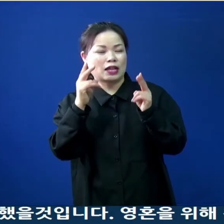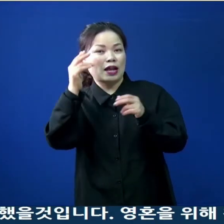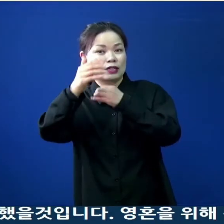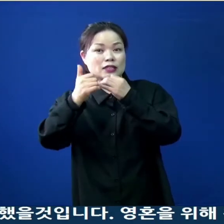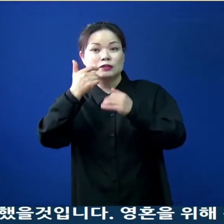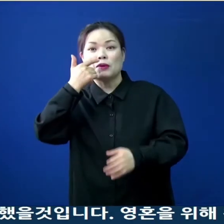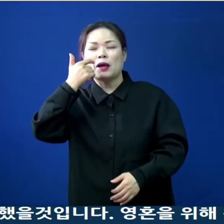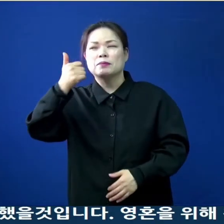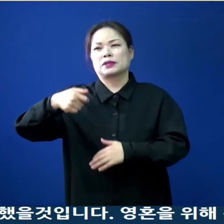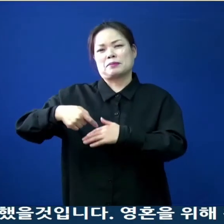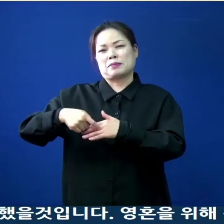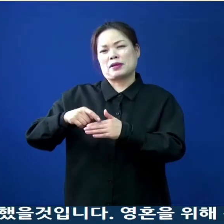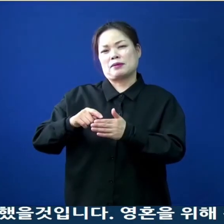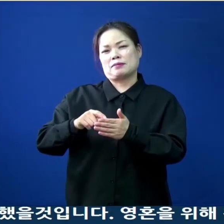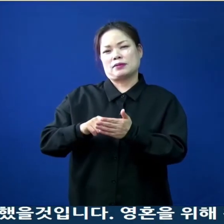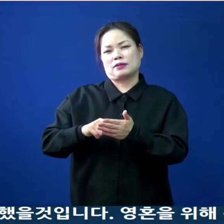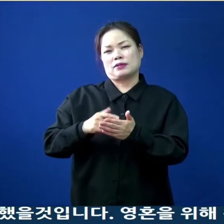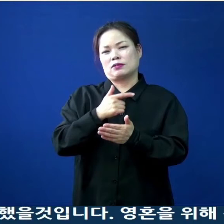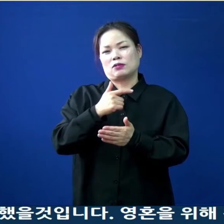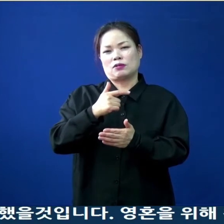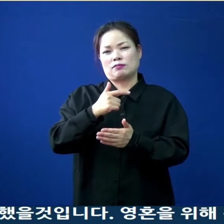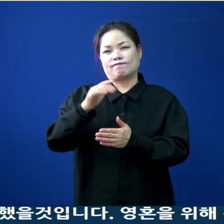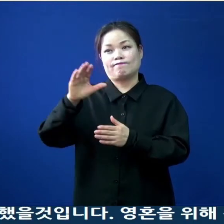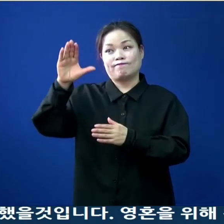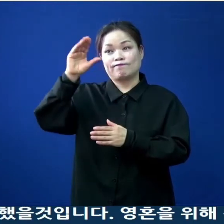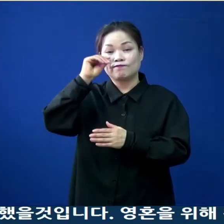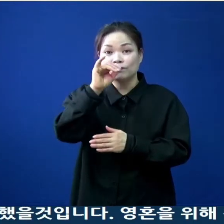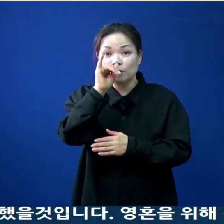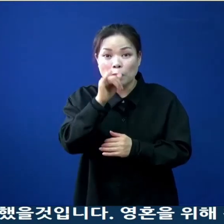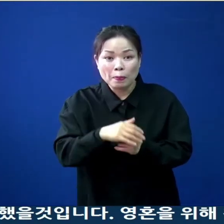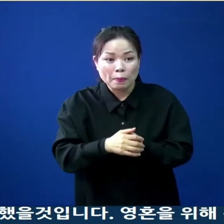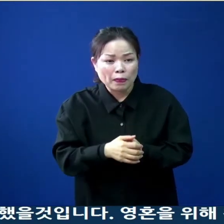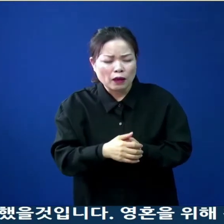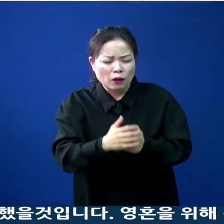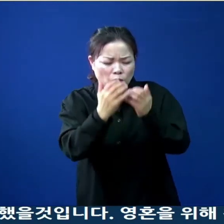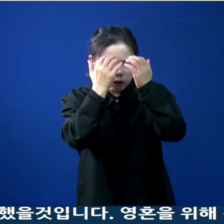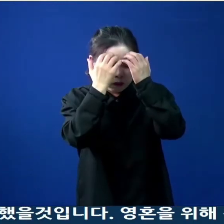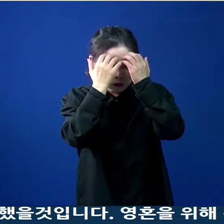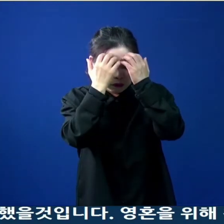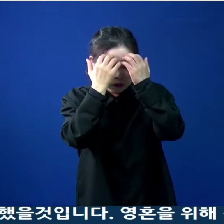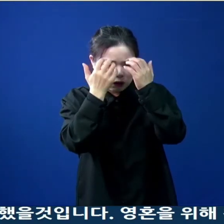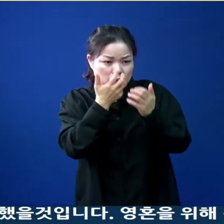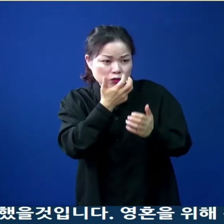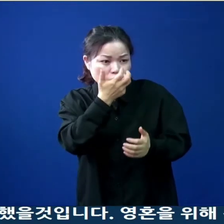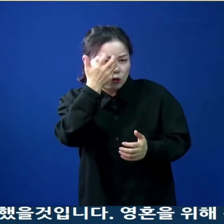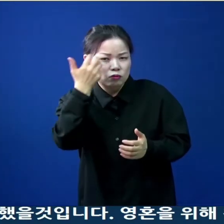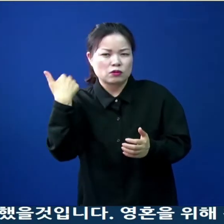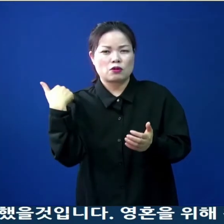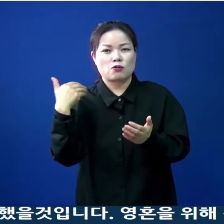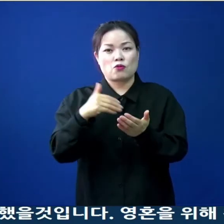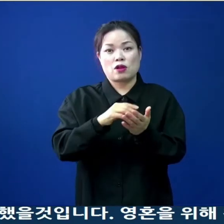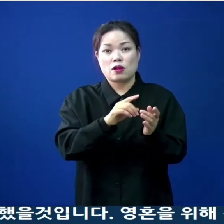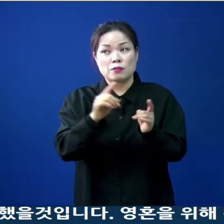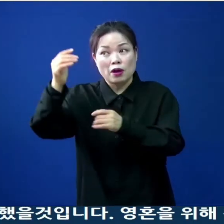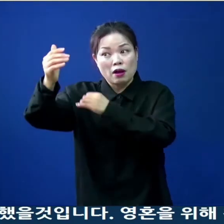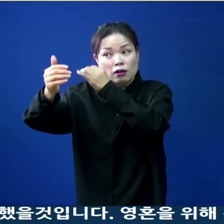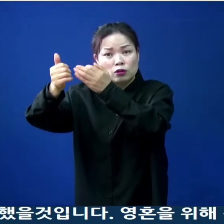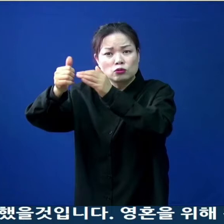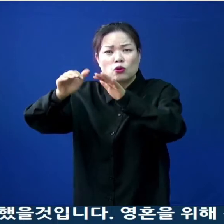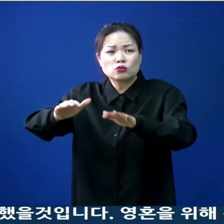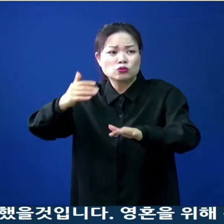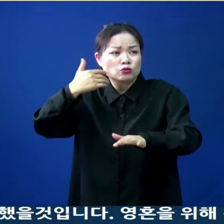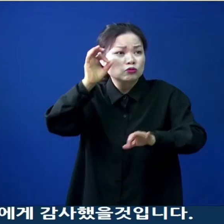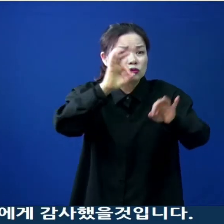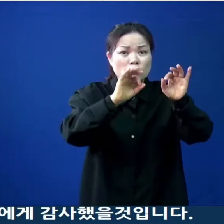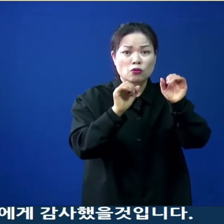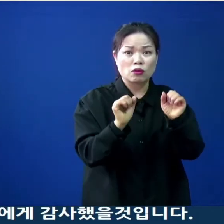하나님 아버지의 마음을 너무나 닮아 있습니다. 고난당하고 흔들리는 영혼들의 그 회복을 위해서 하나님께서는 오늘 누구를